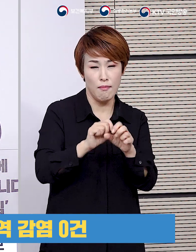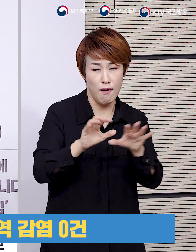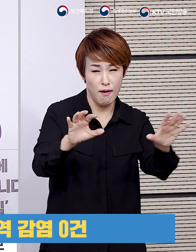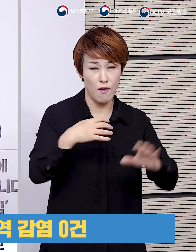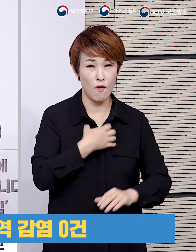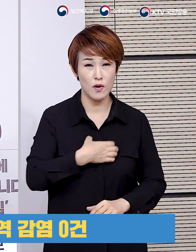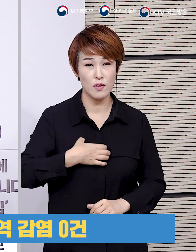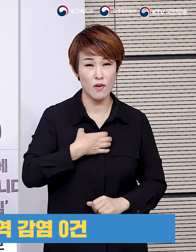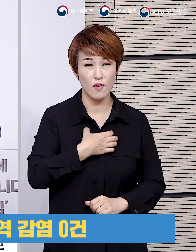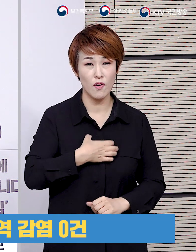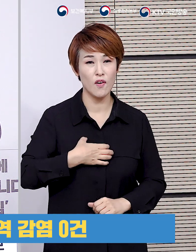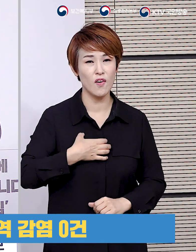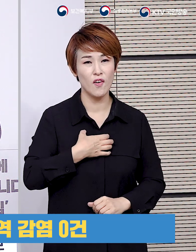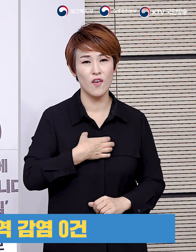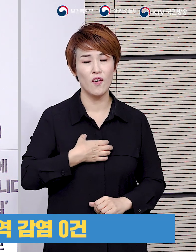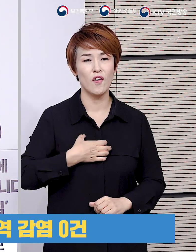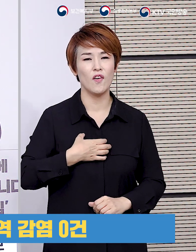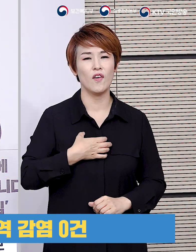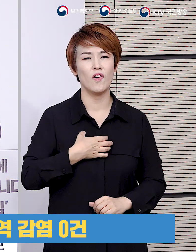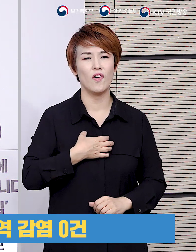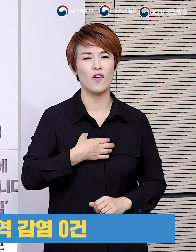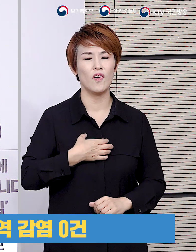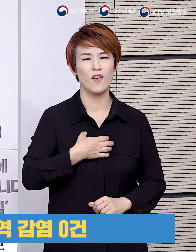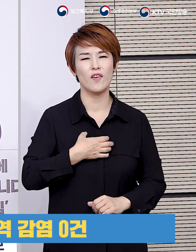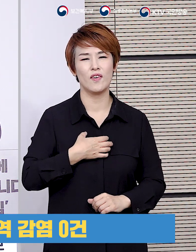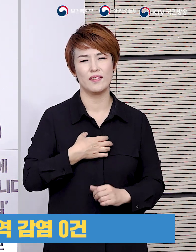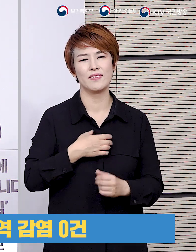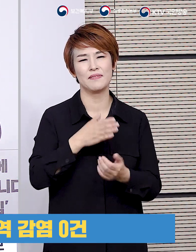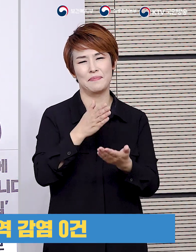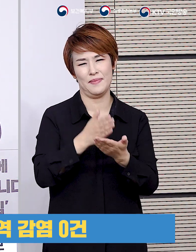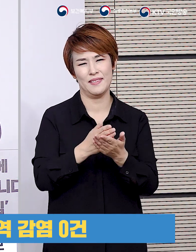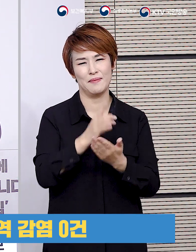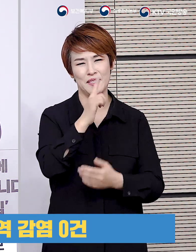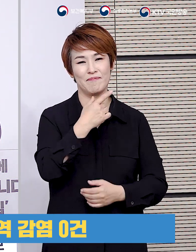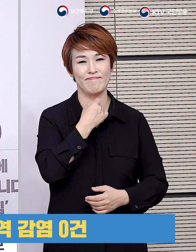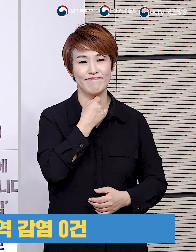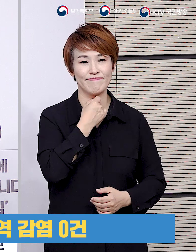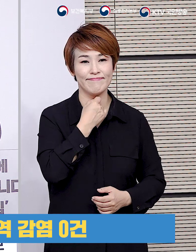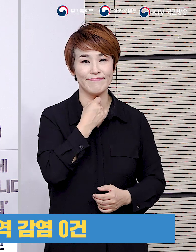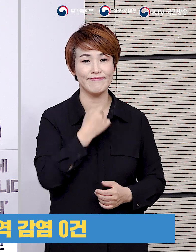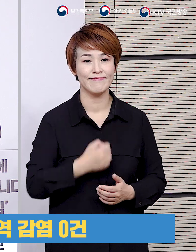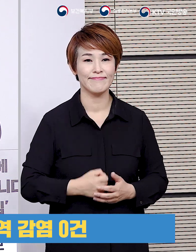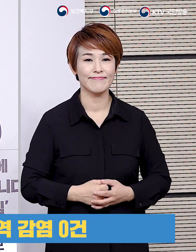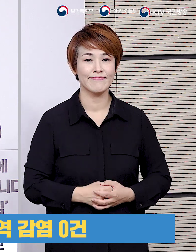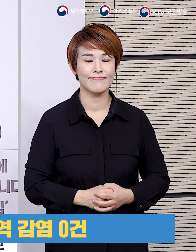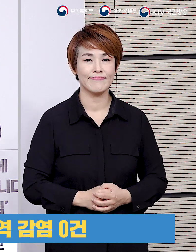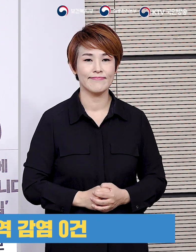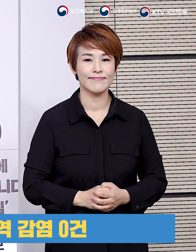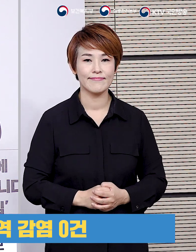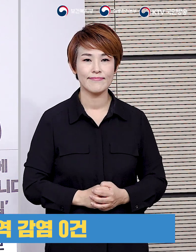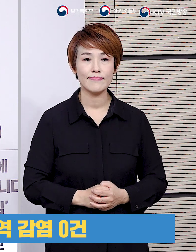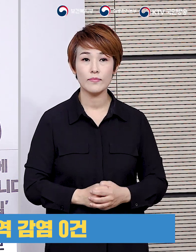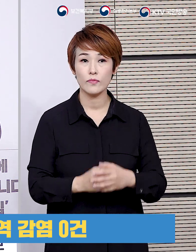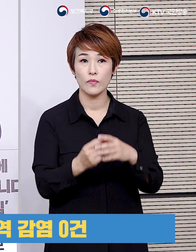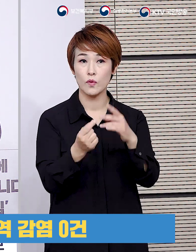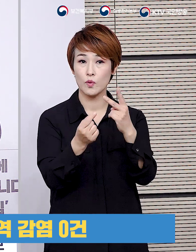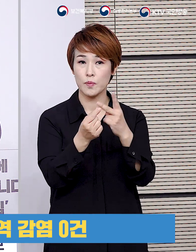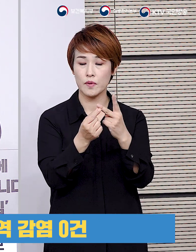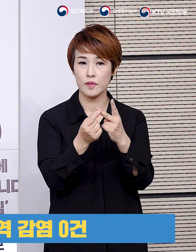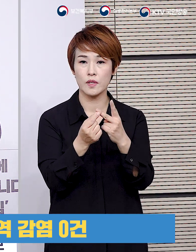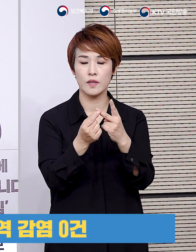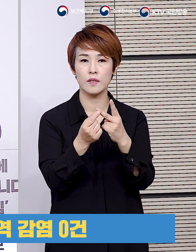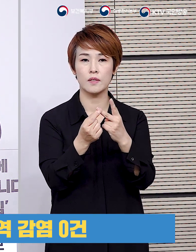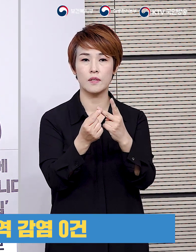감염 확산에 대한 우려가 그 크게 염려하실 그런 사항이 아니라는 점을 일단 말씀을 드립니다.